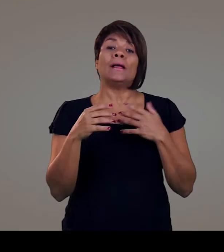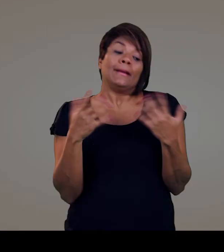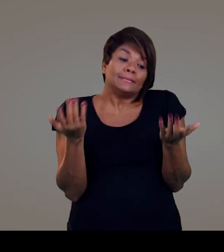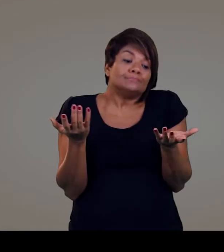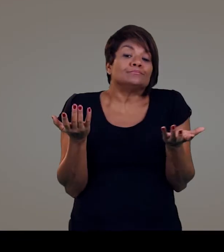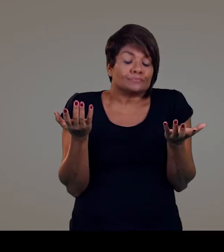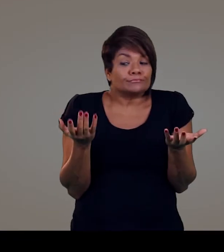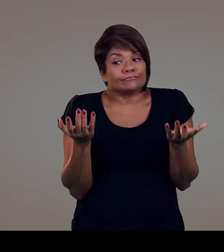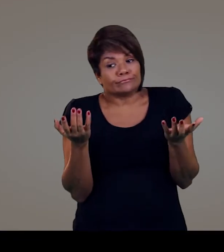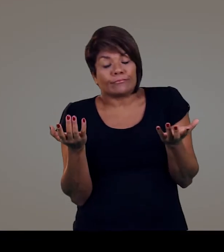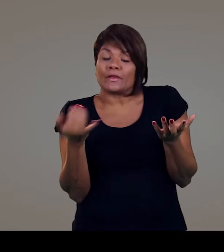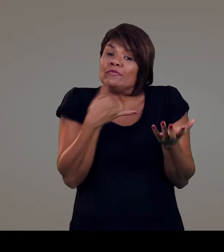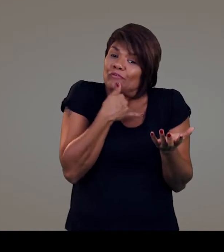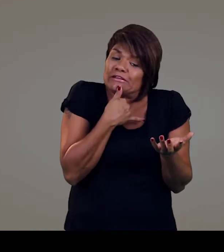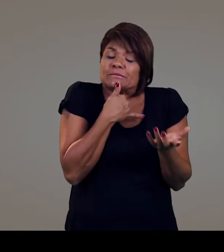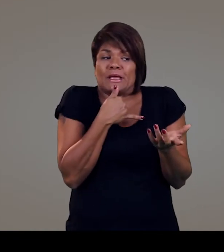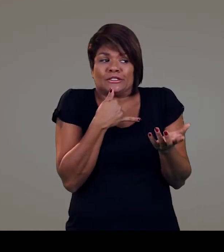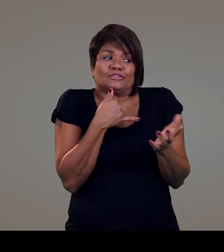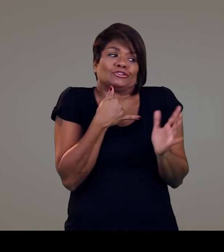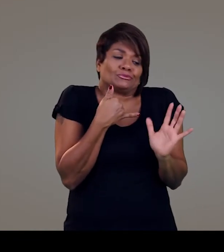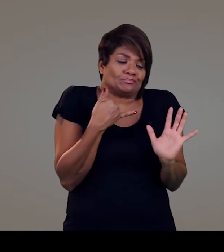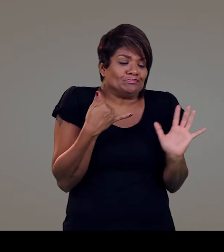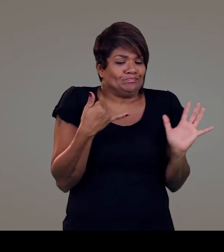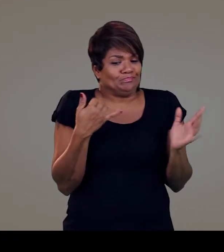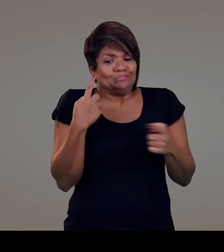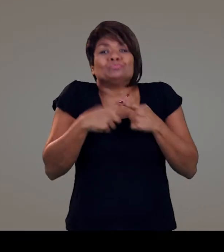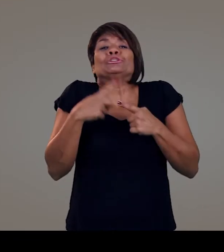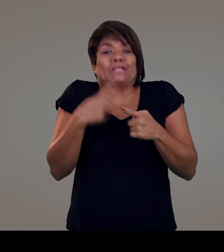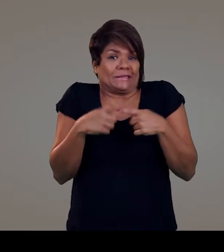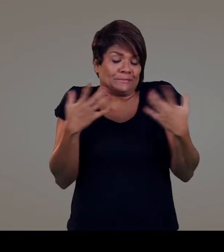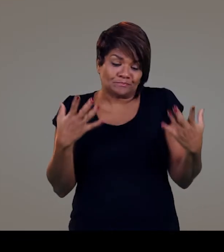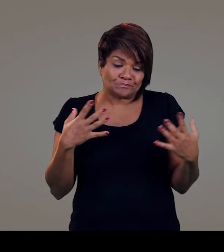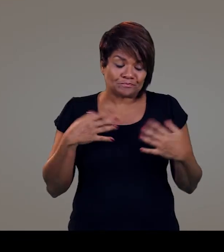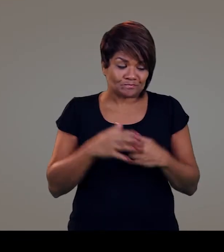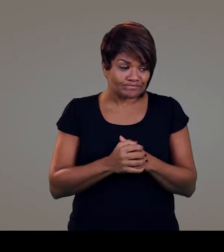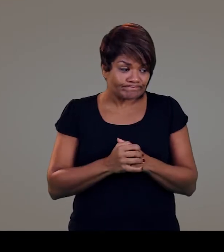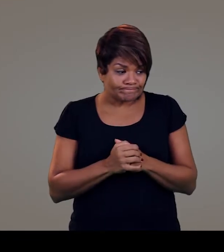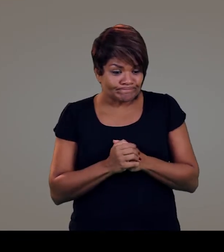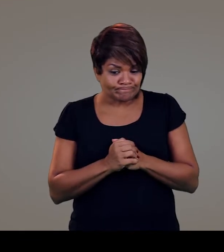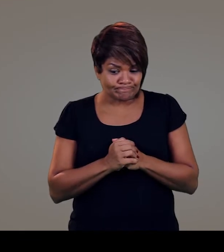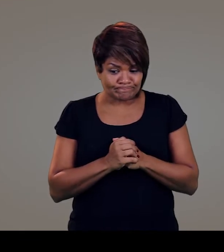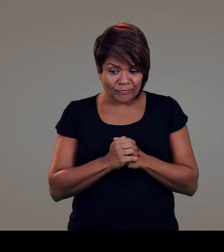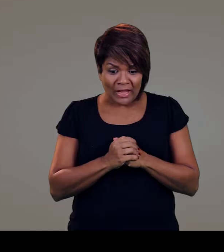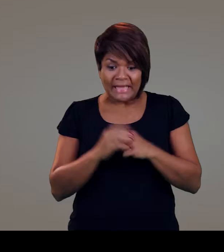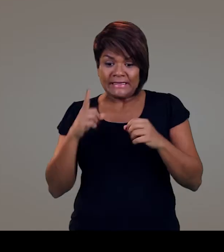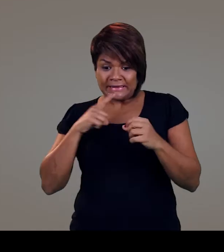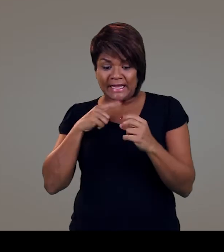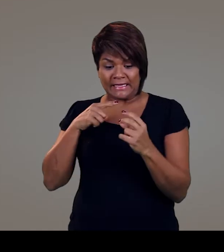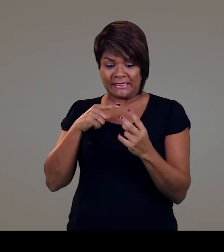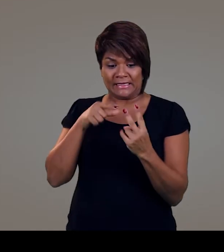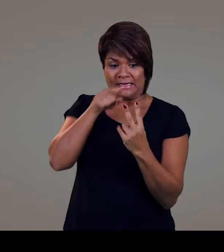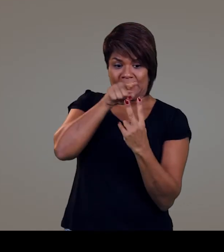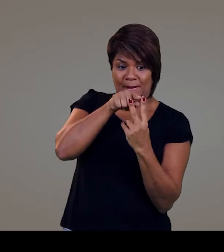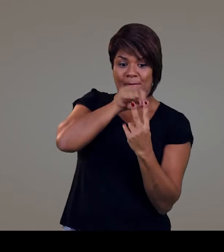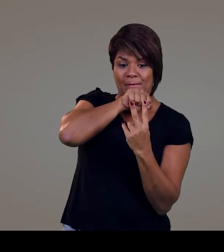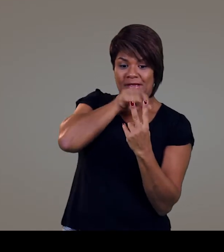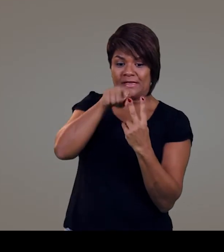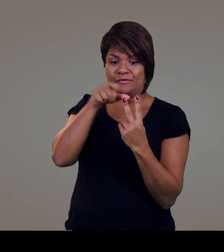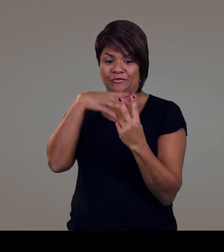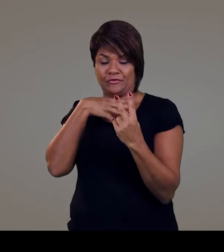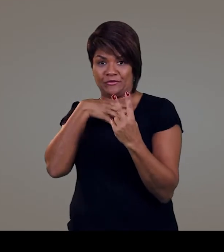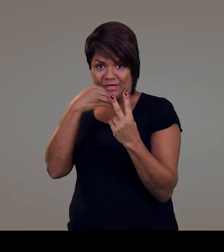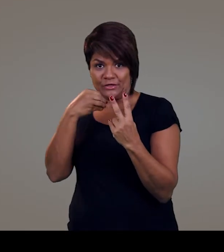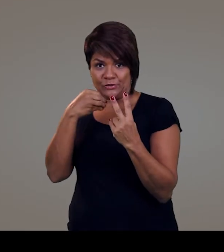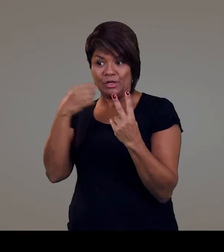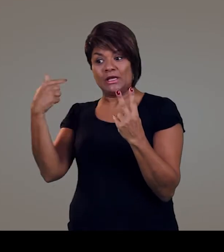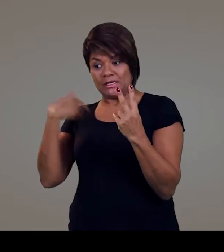relação. Eu digo infelizmente por quê? Porque no mundo ideal, essa mãe poderia saber a língua de sinais e ninguém mais